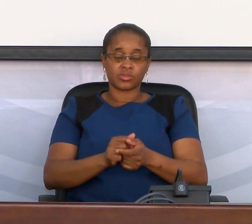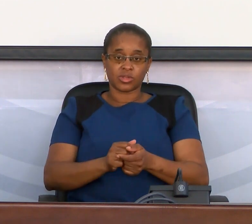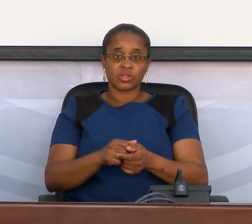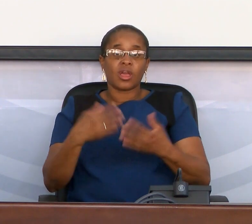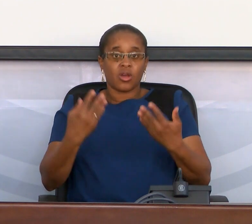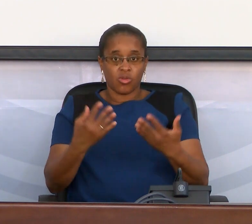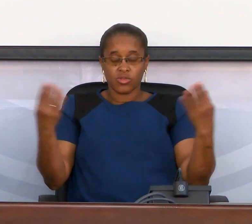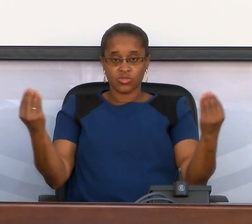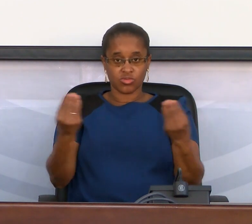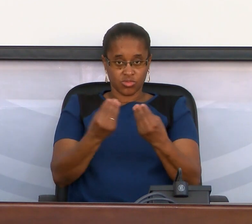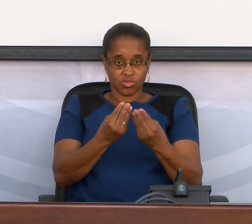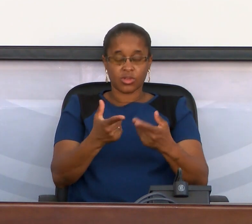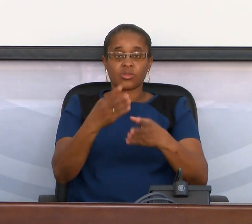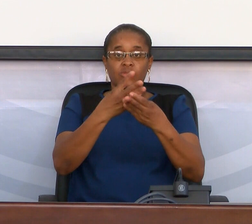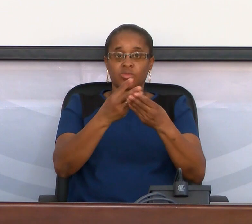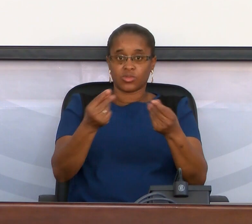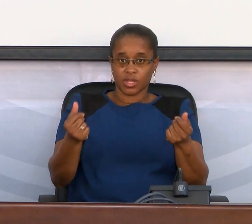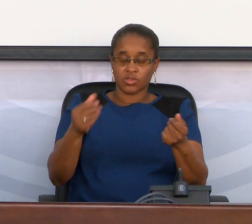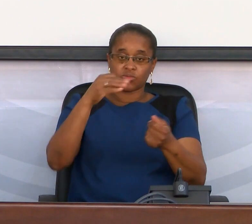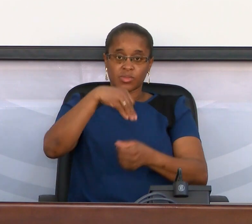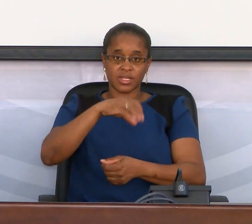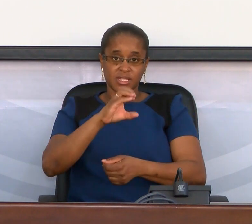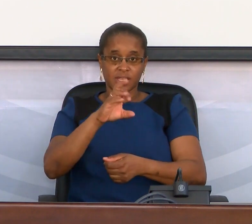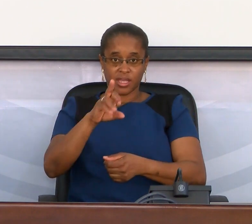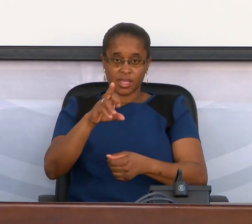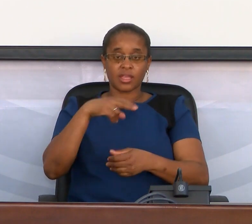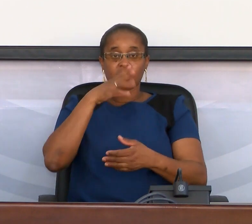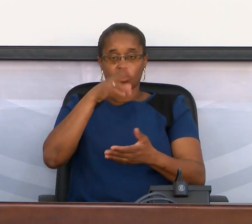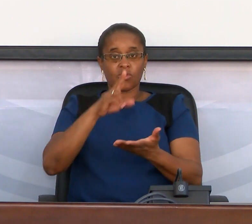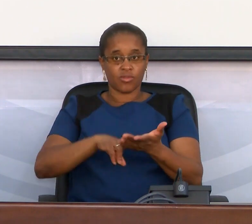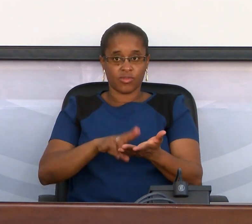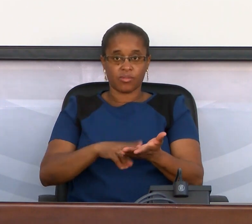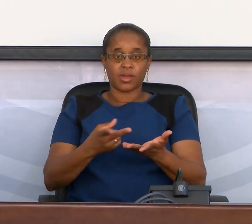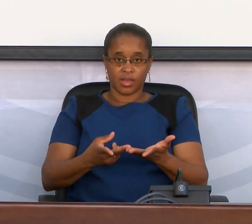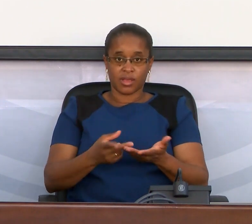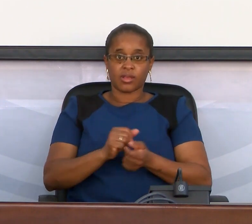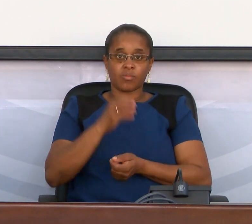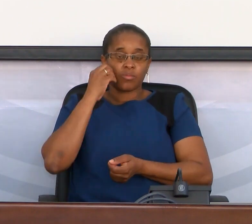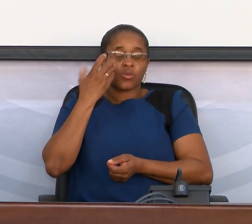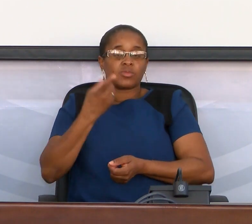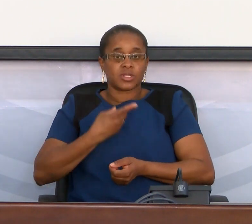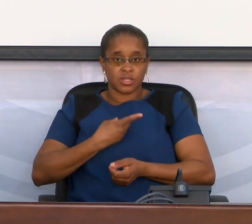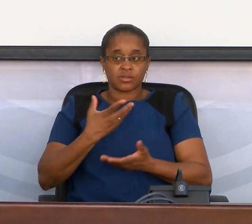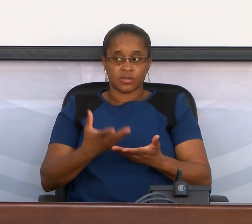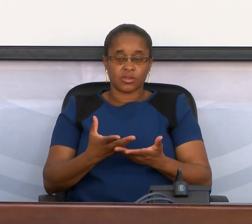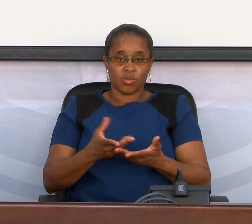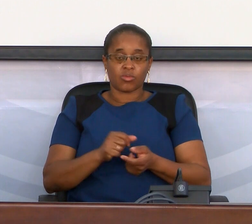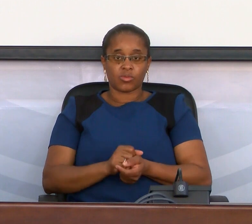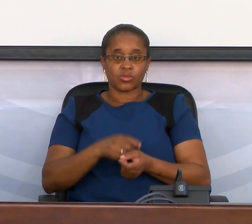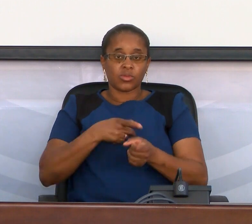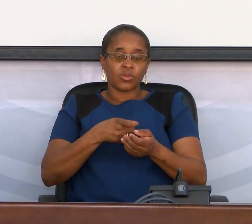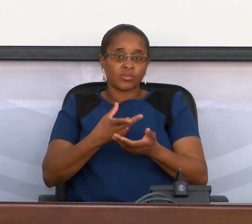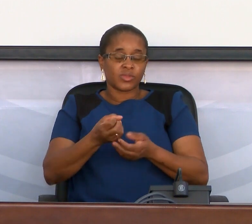juntamos o resultado do PCR que veio confirmar como sendo um caso de infecção pelo